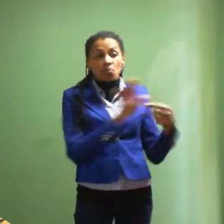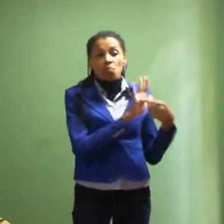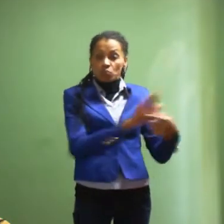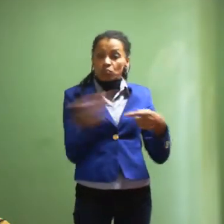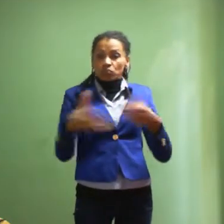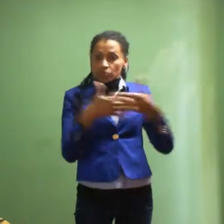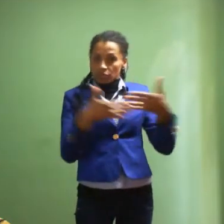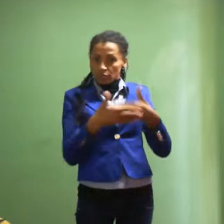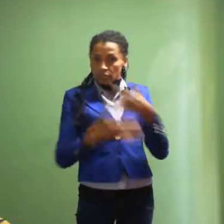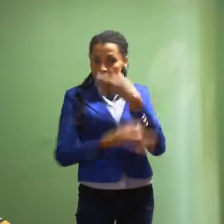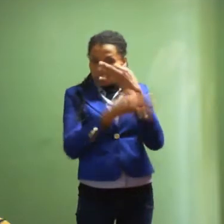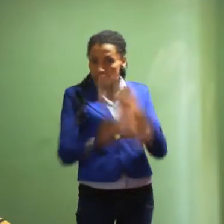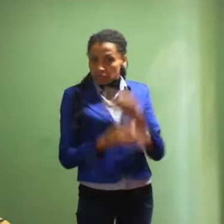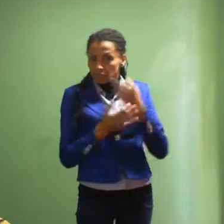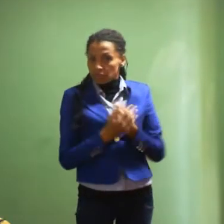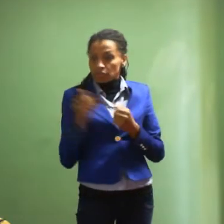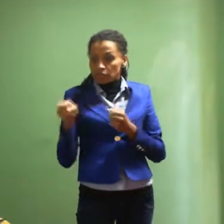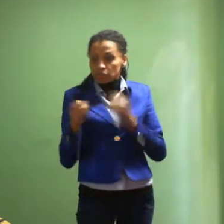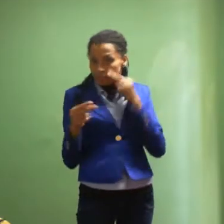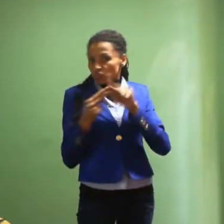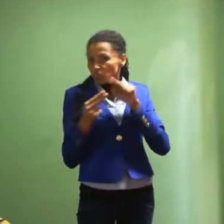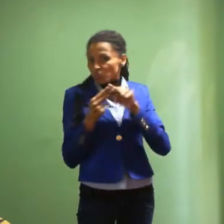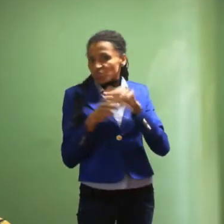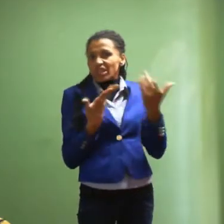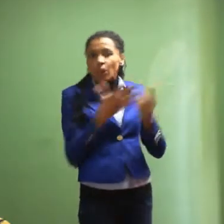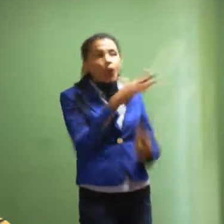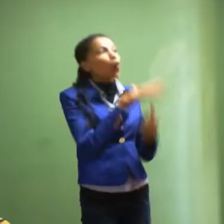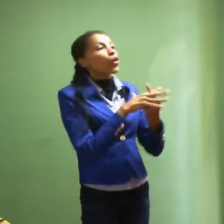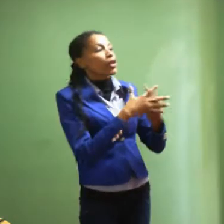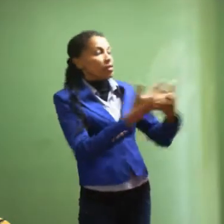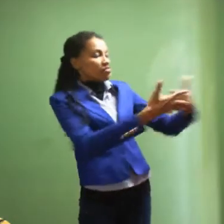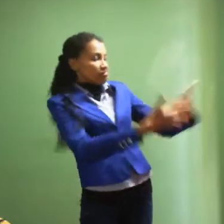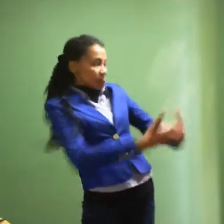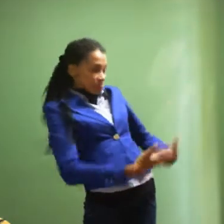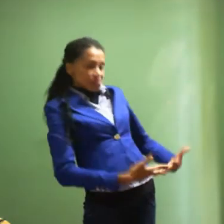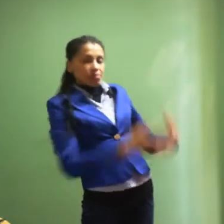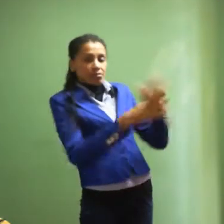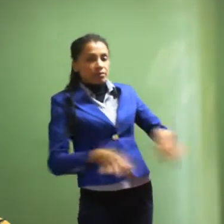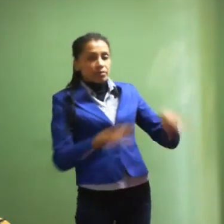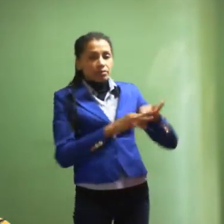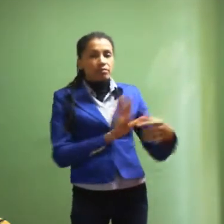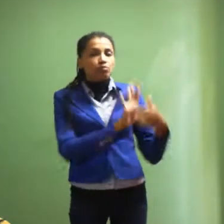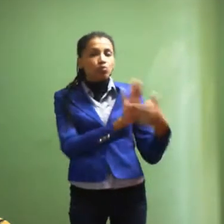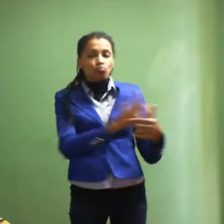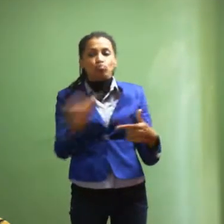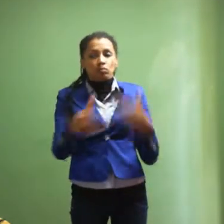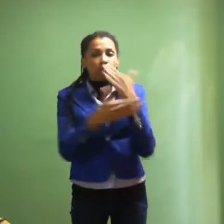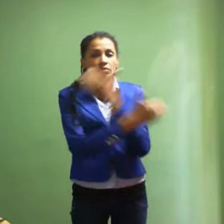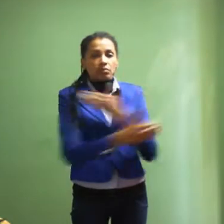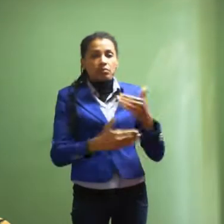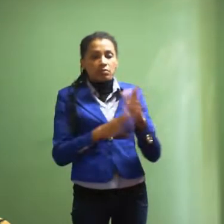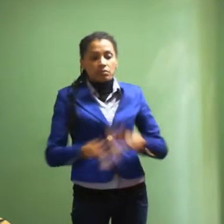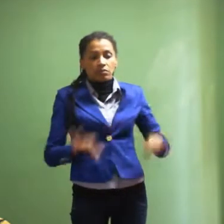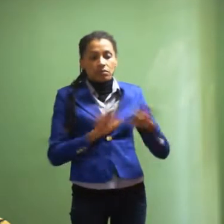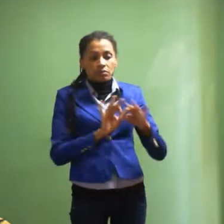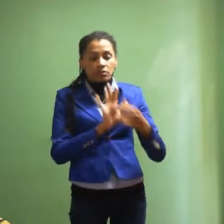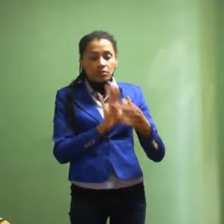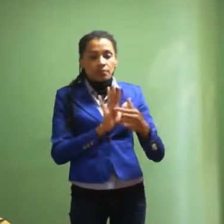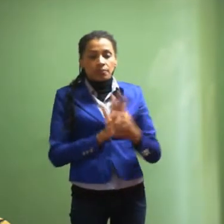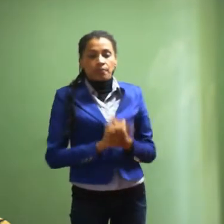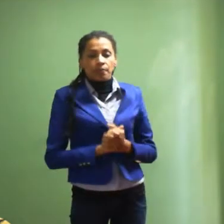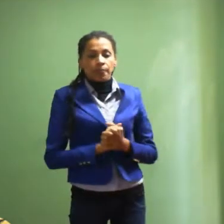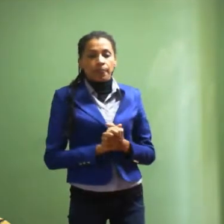la certeza que está tomando la información de un sitio confiable, porque es la información que le va a llevar a los estudiantes.